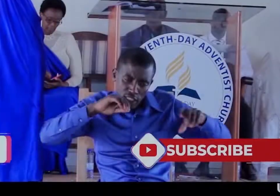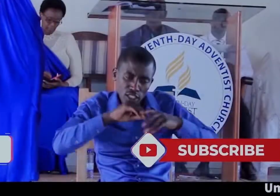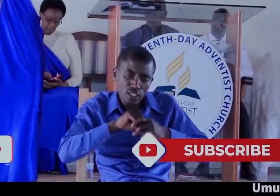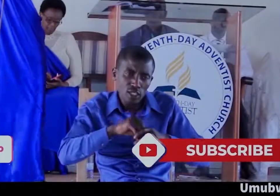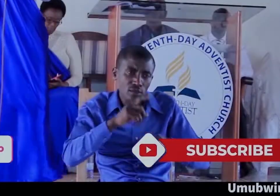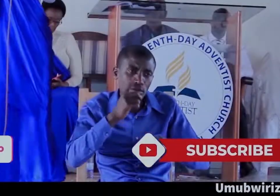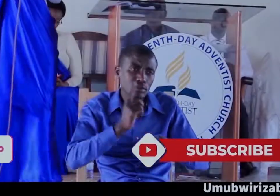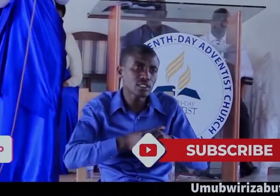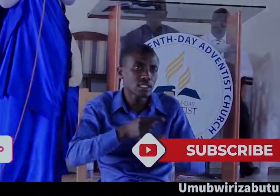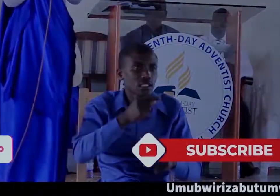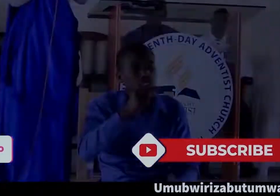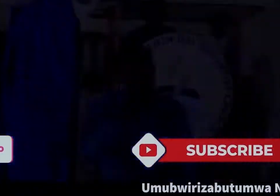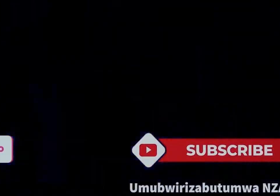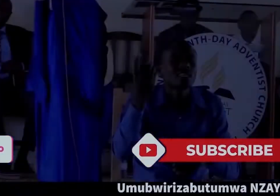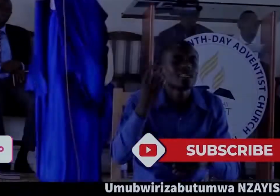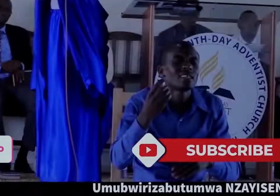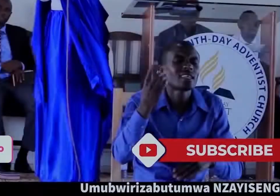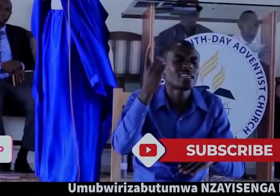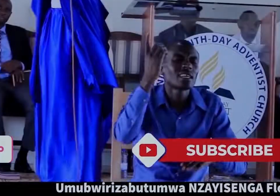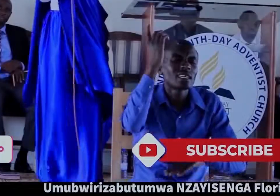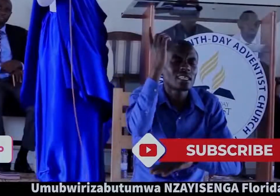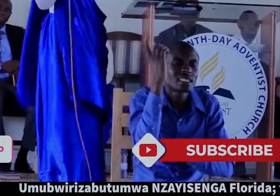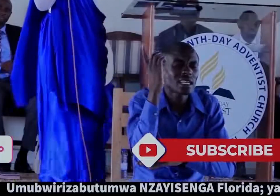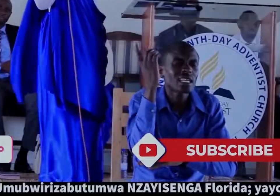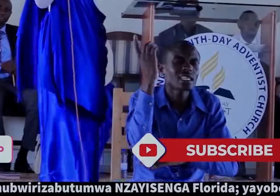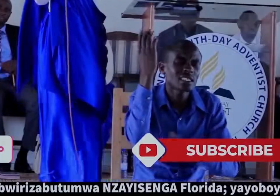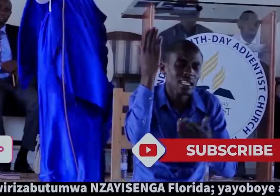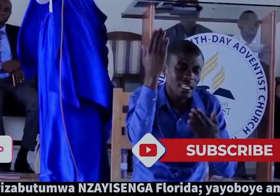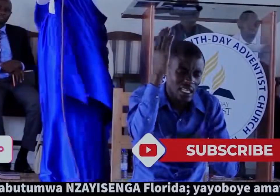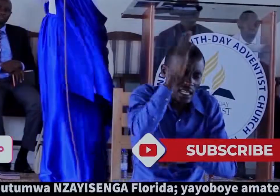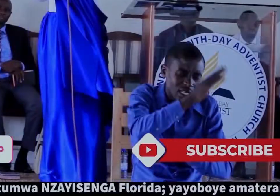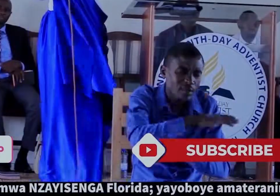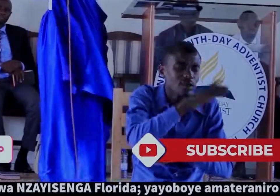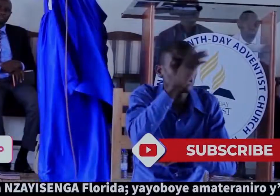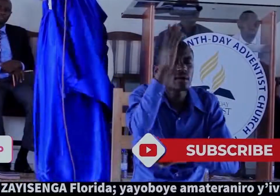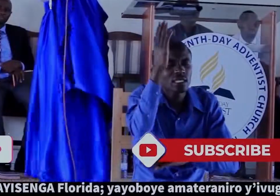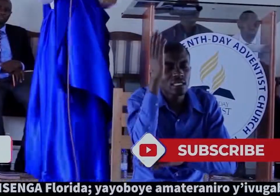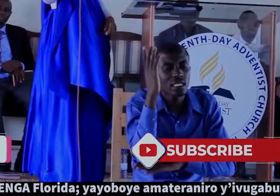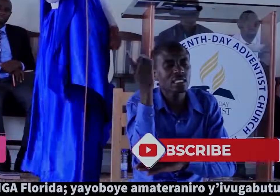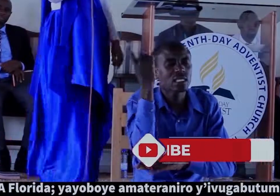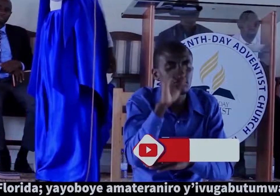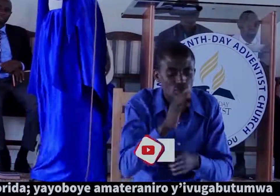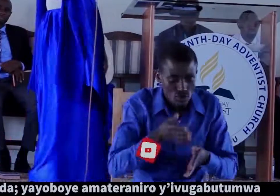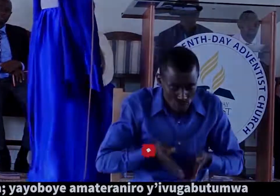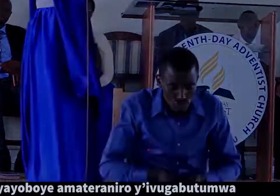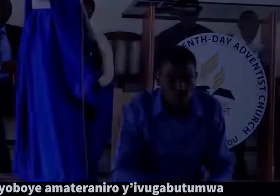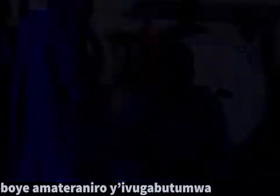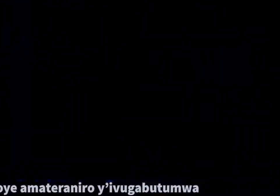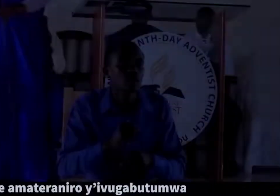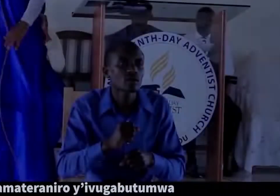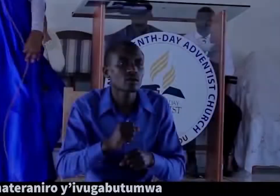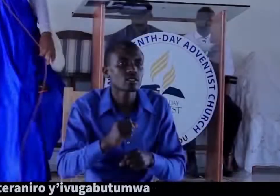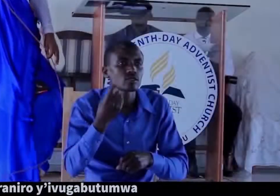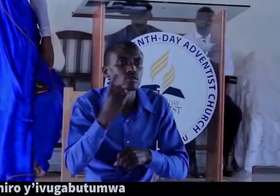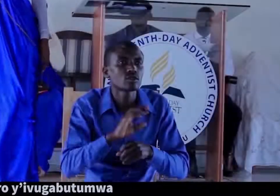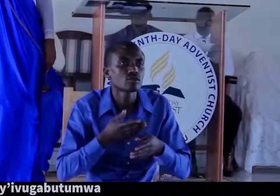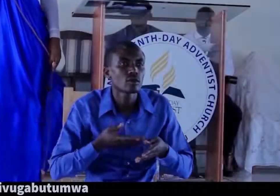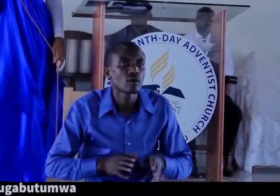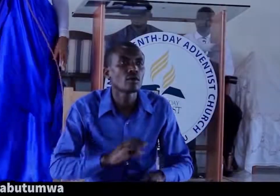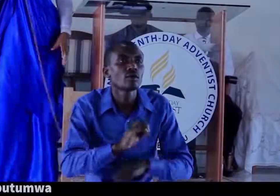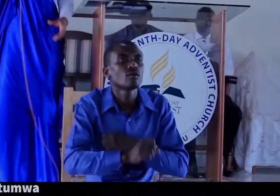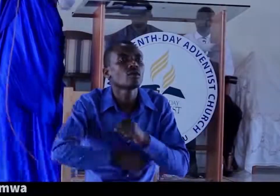nakoze ubushakashatsi muri iki gitabo cy'uburezi arangije imyaka inashatse afite abana bane anga ko mutari ko byumva papa